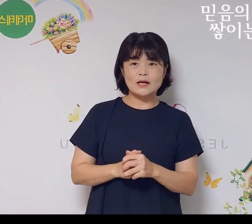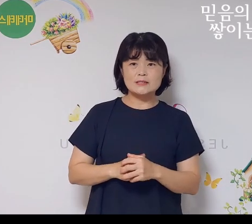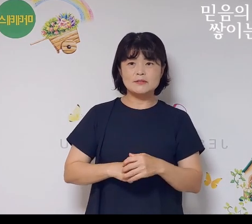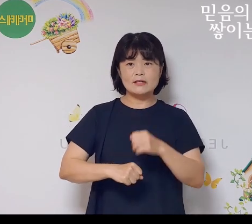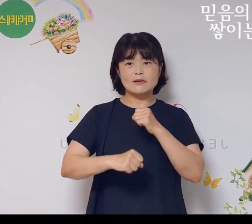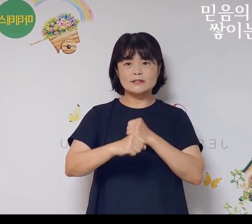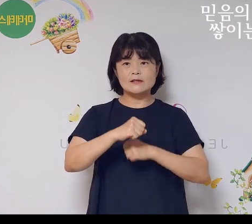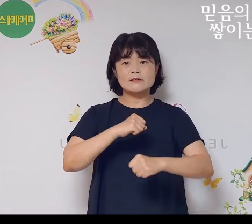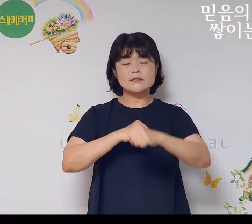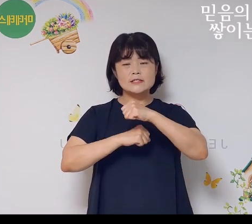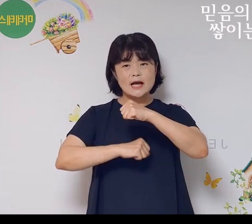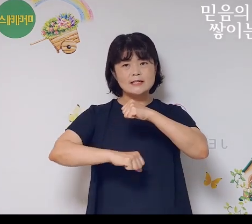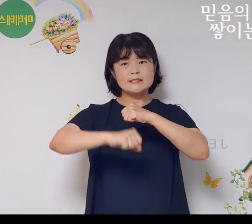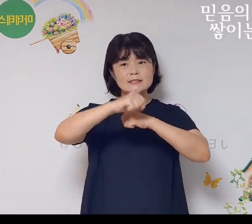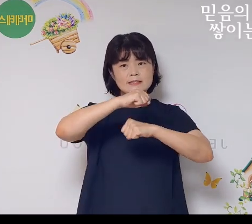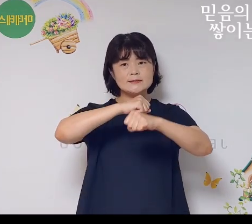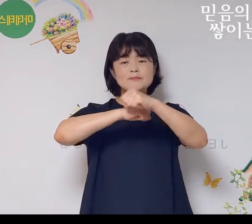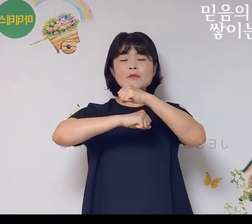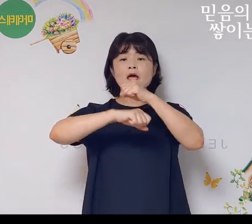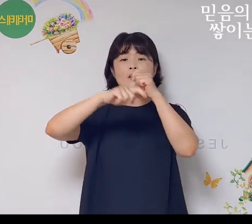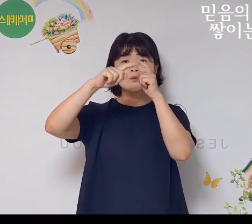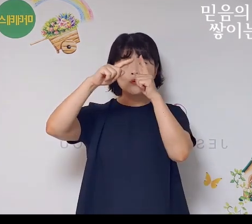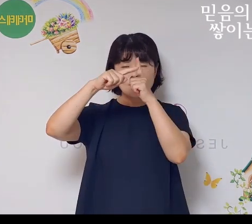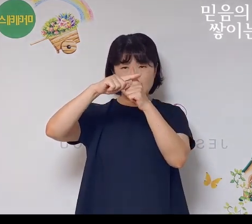올라가시면 될 것 같아요. 그래서 쌓이는 교회